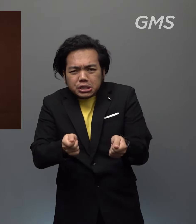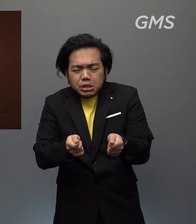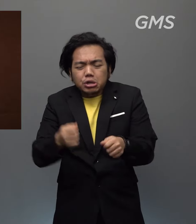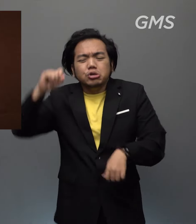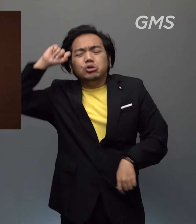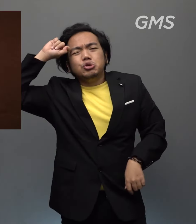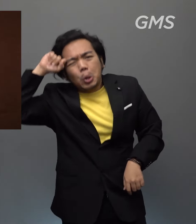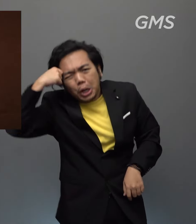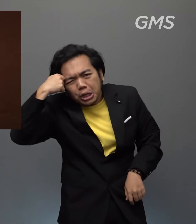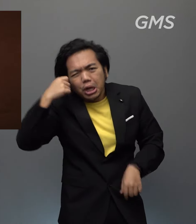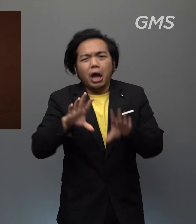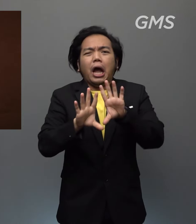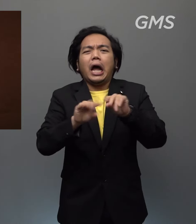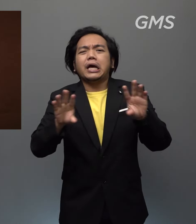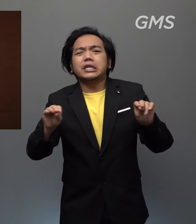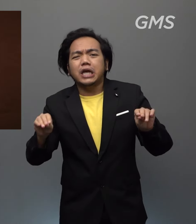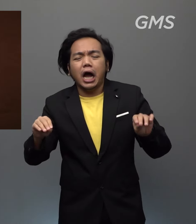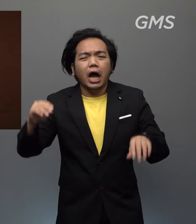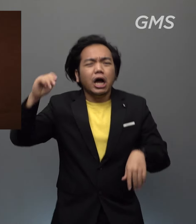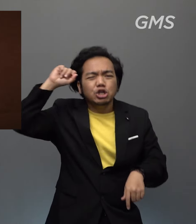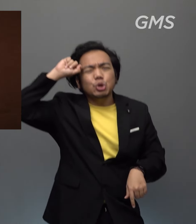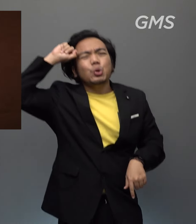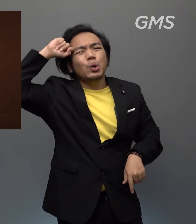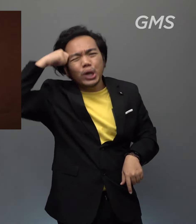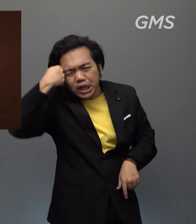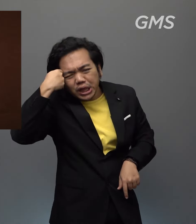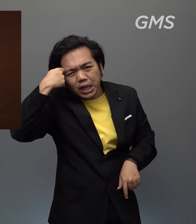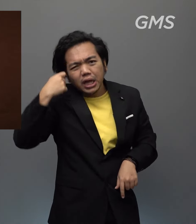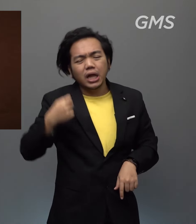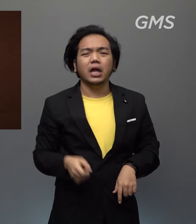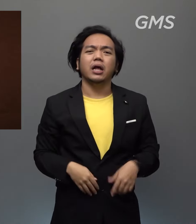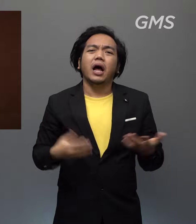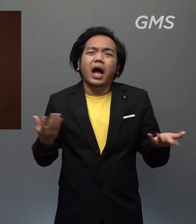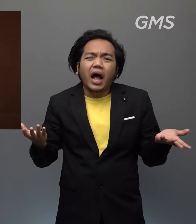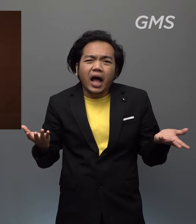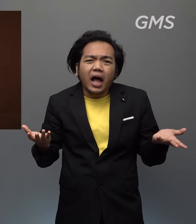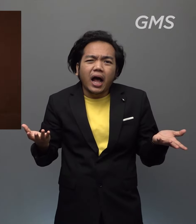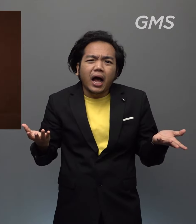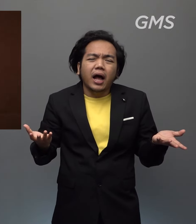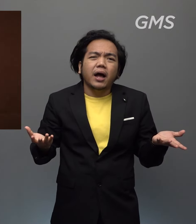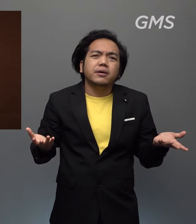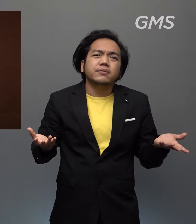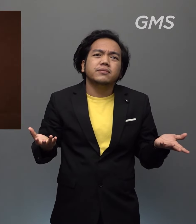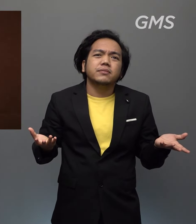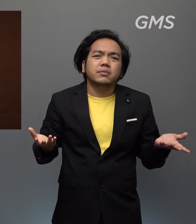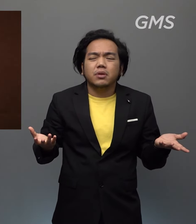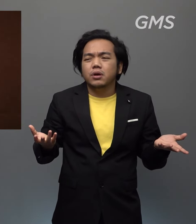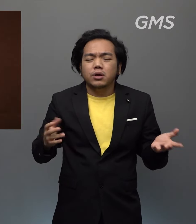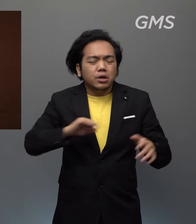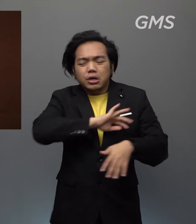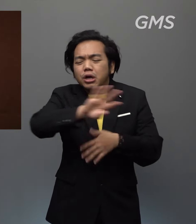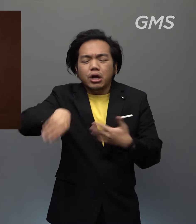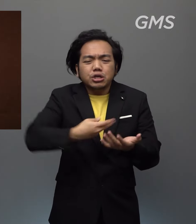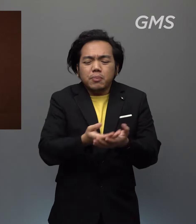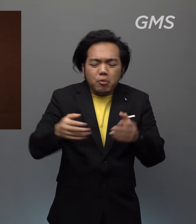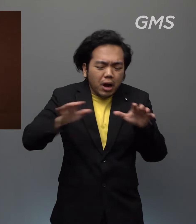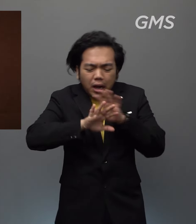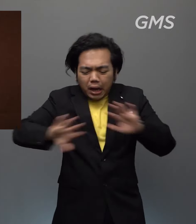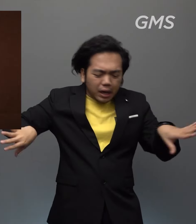sulit, lalu secara ekonomi mungkin sedang dalam kondisi yang sedikit morat-marit bagi sebagian